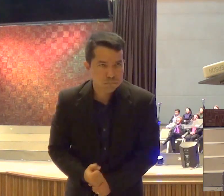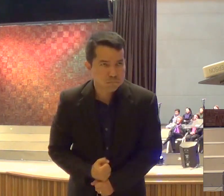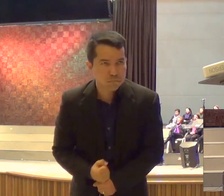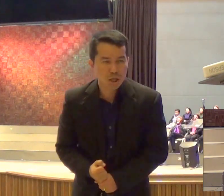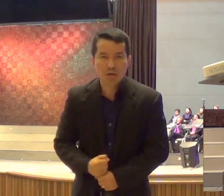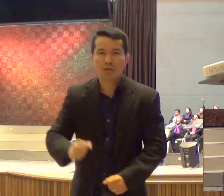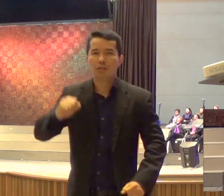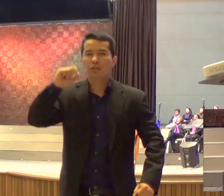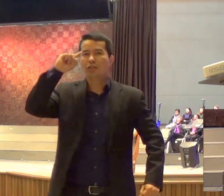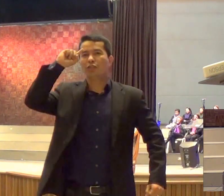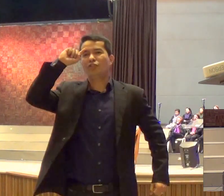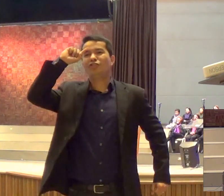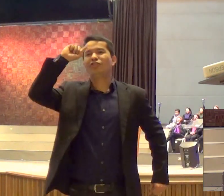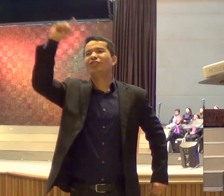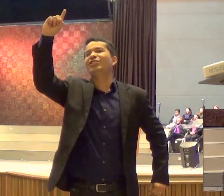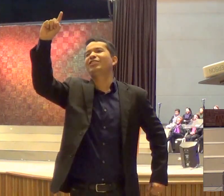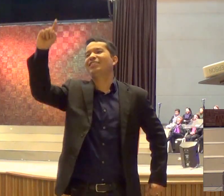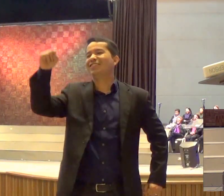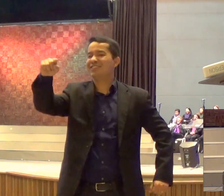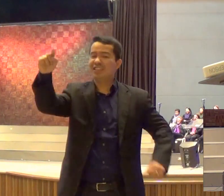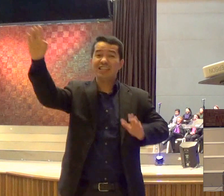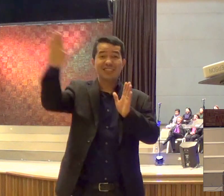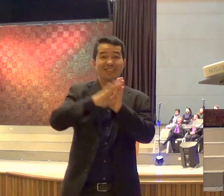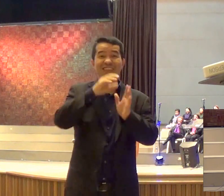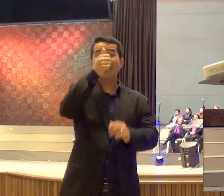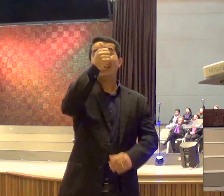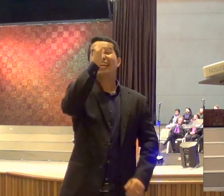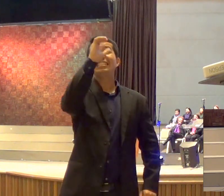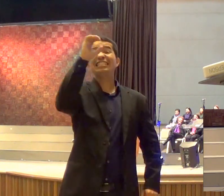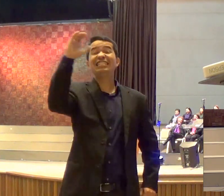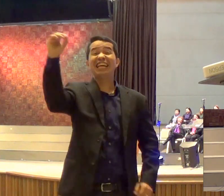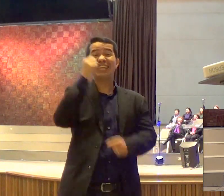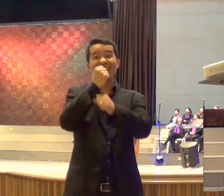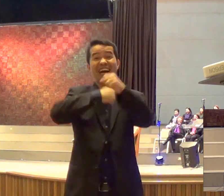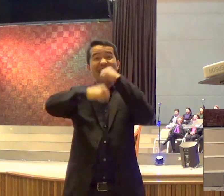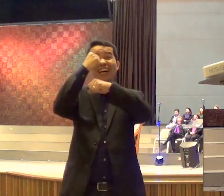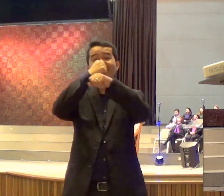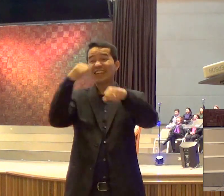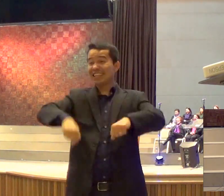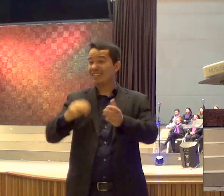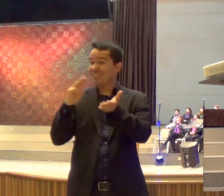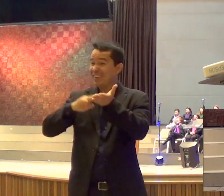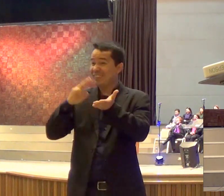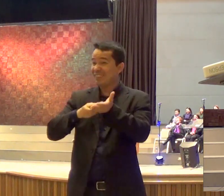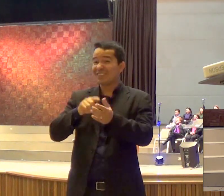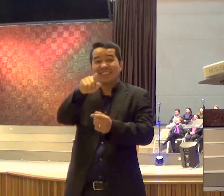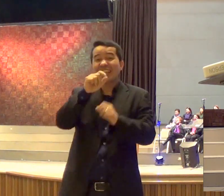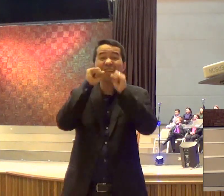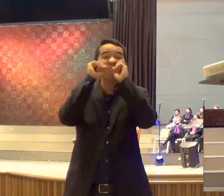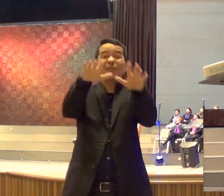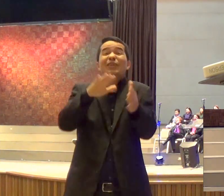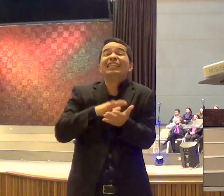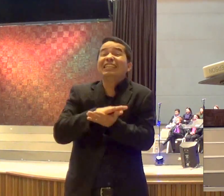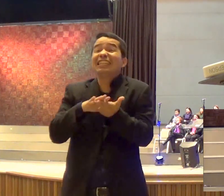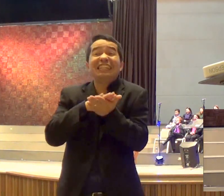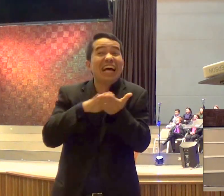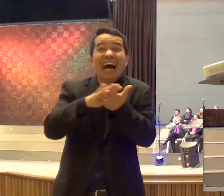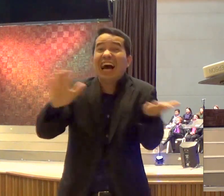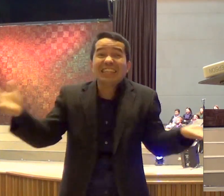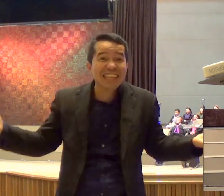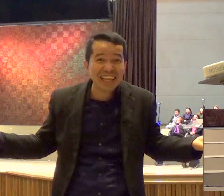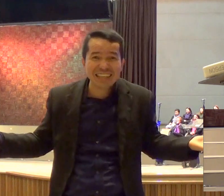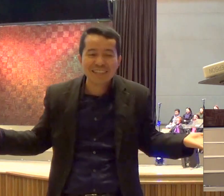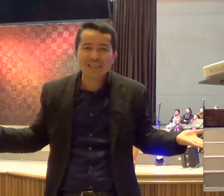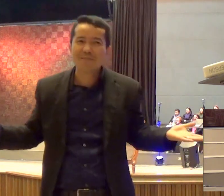o dia que o Pastor Manoel Virgínio de Souza chegou aqui há 100 anos atrás e nada mas não é vizinho de Souza que é a propósito